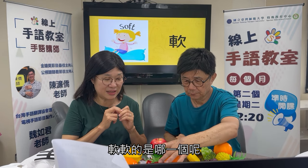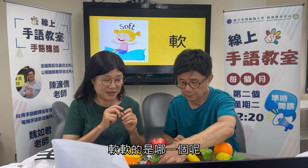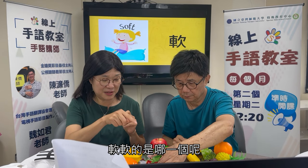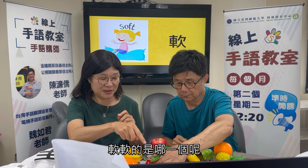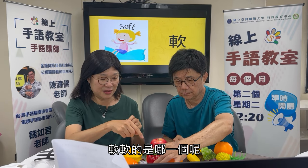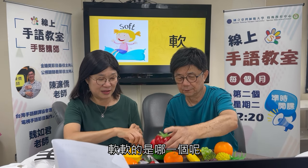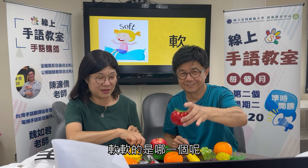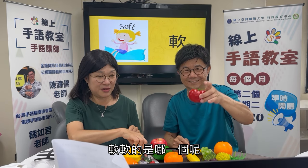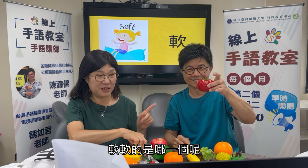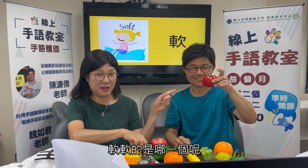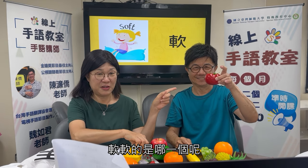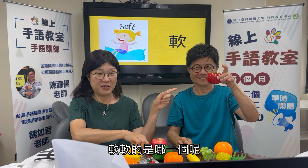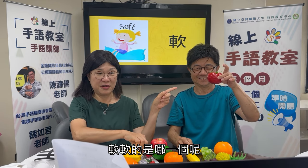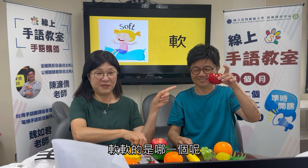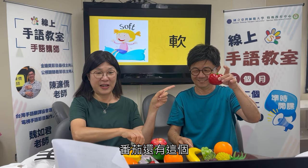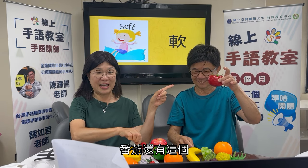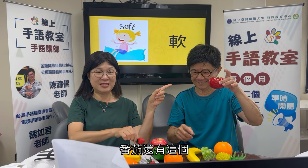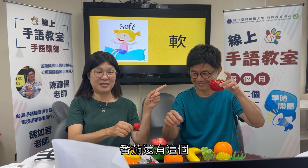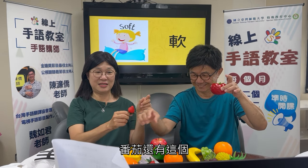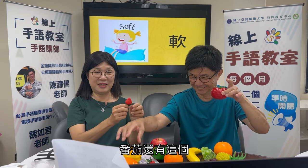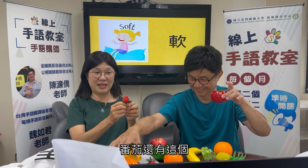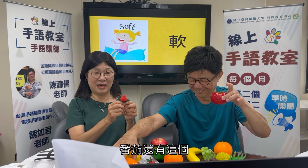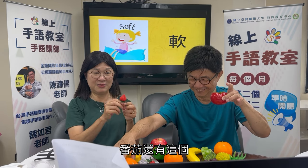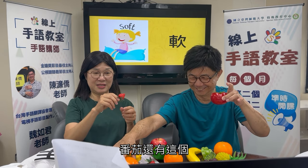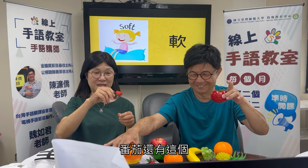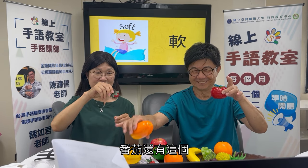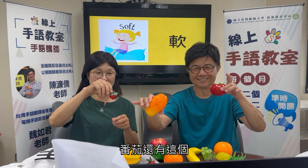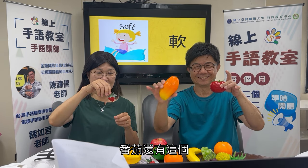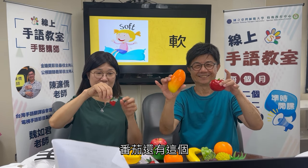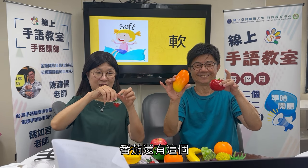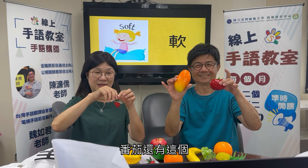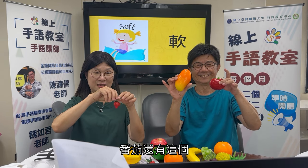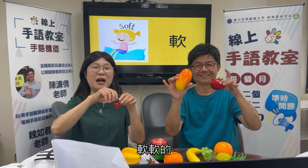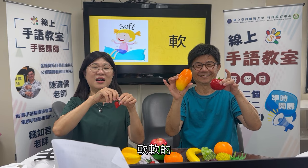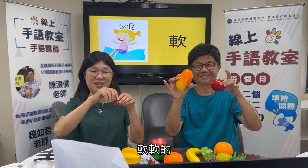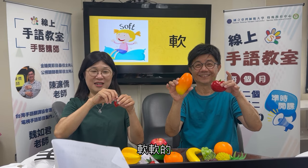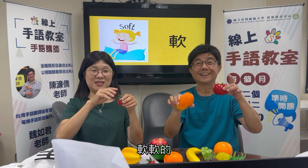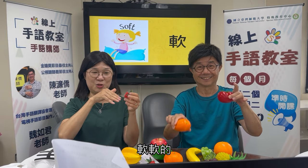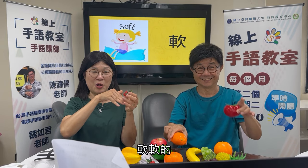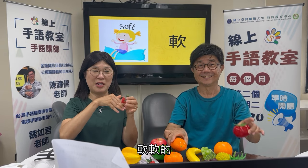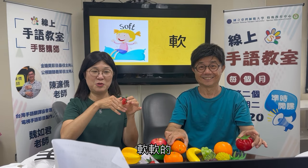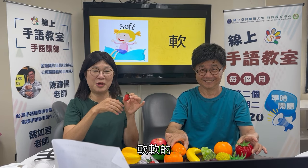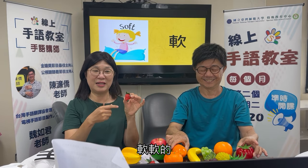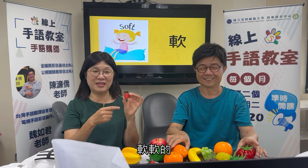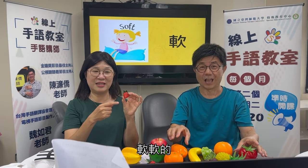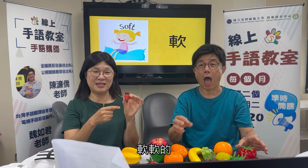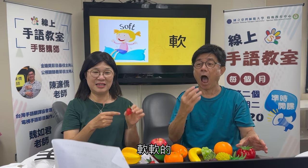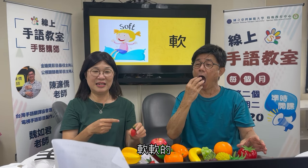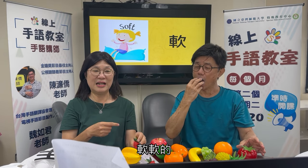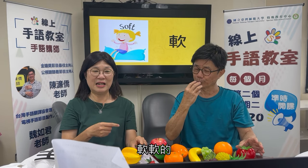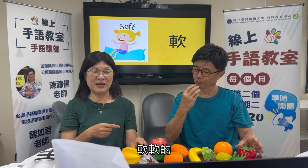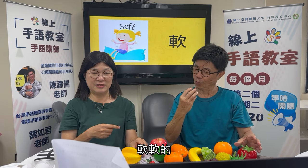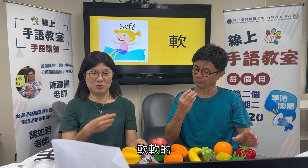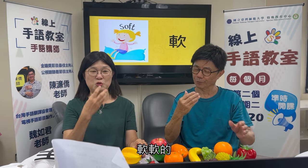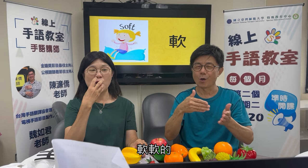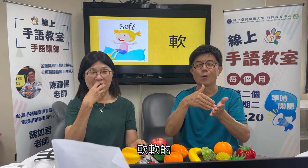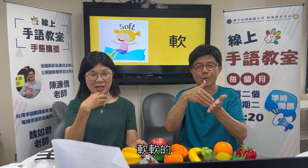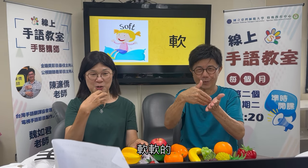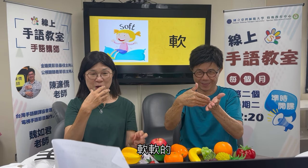呢？番茄，还有这个，软软的，软软